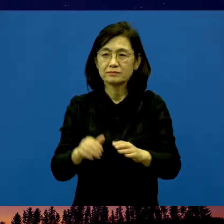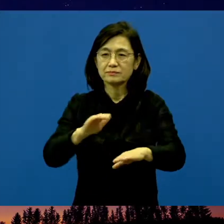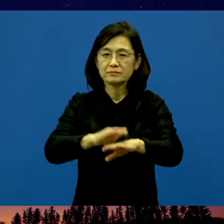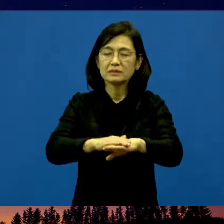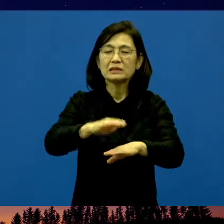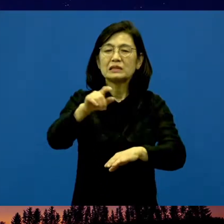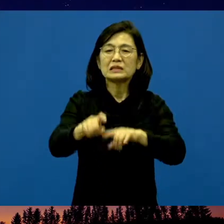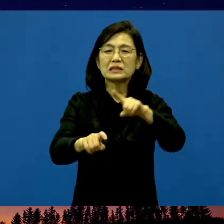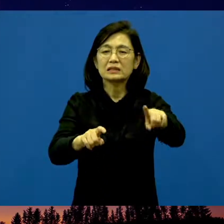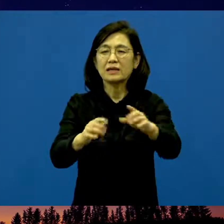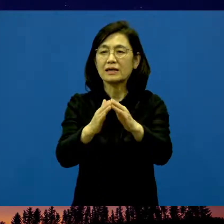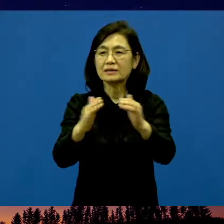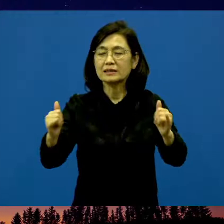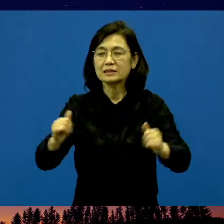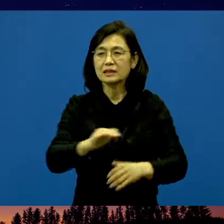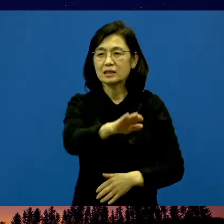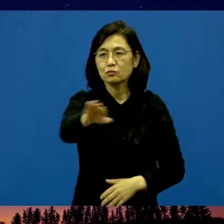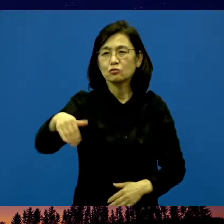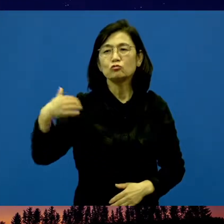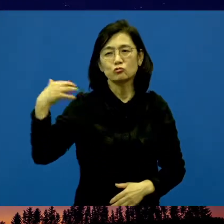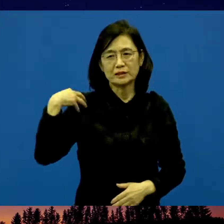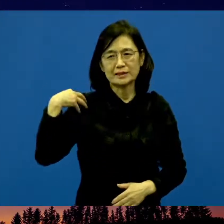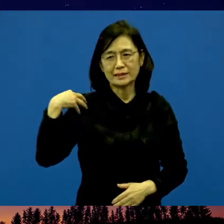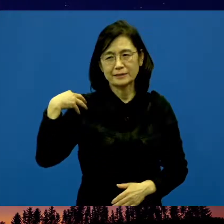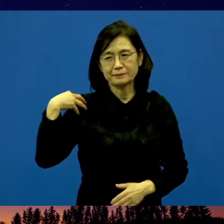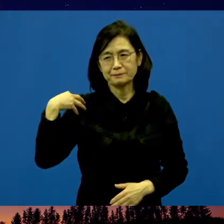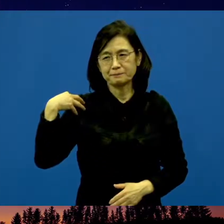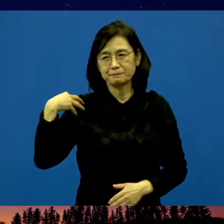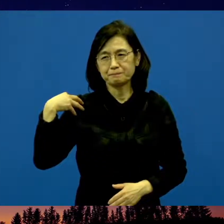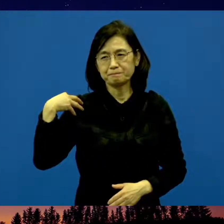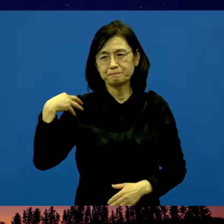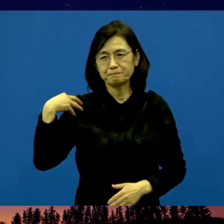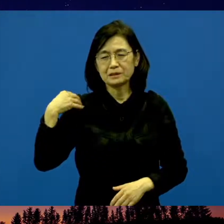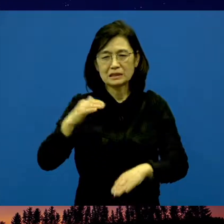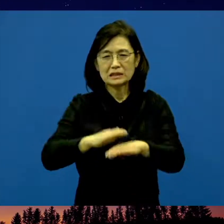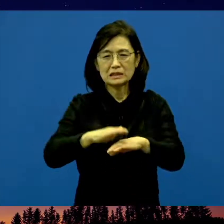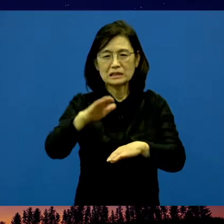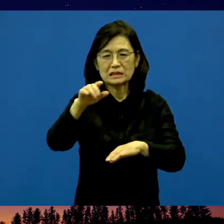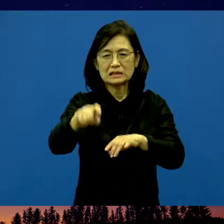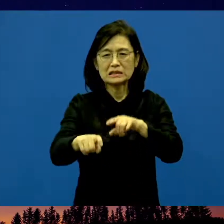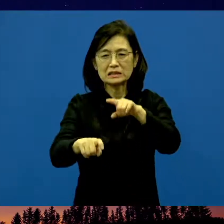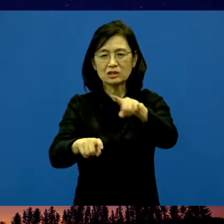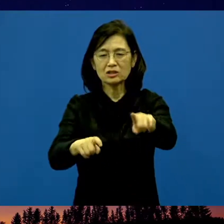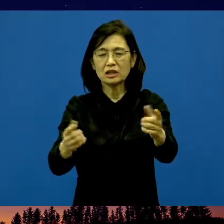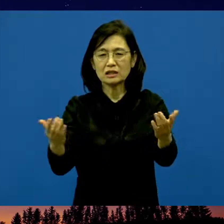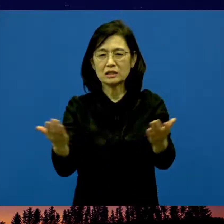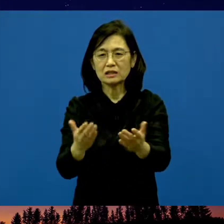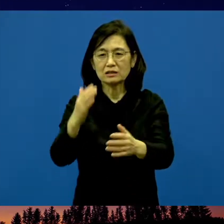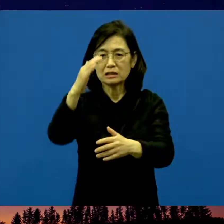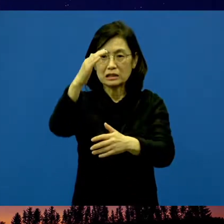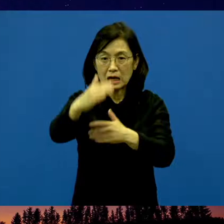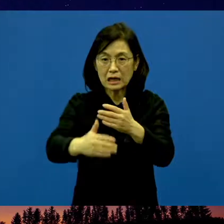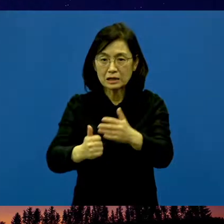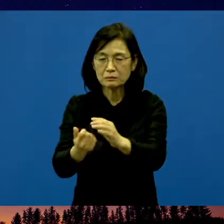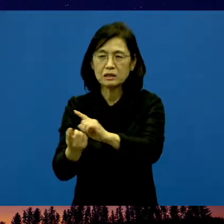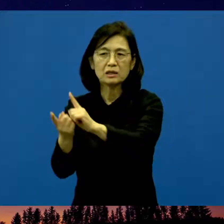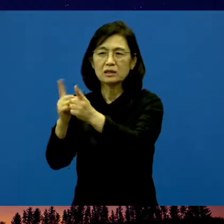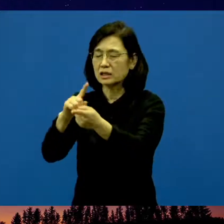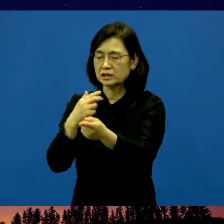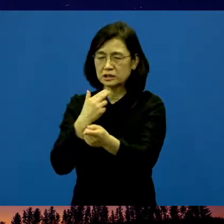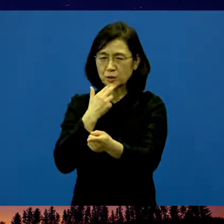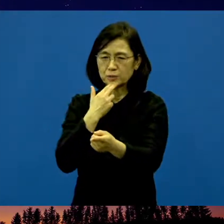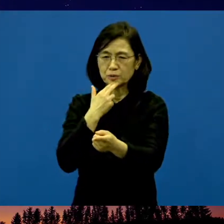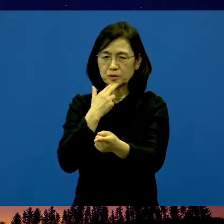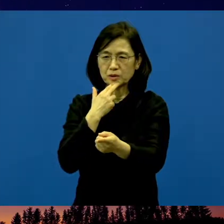자신들이라는 것. 행동하는 것은 우리가 해야 돼요. 행동까지 하나님 대신해 주지는 않아요. 우리 소원의